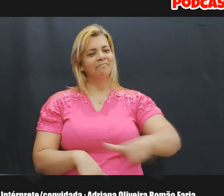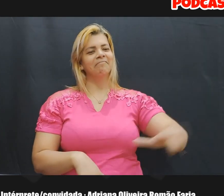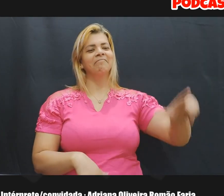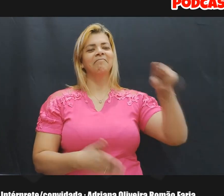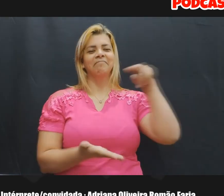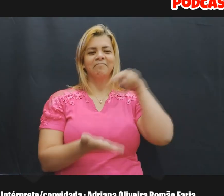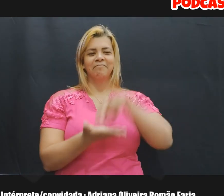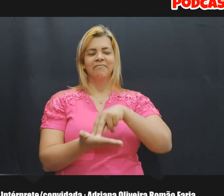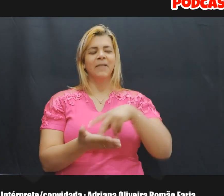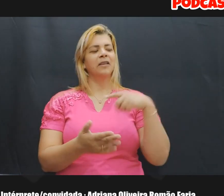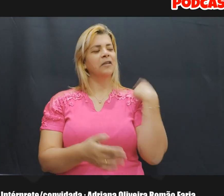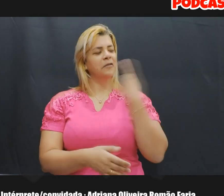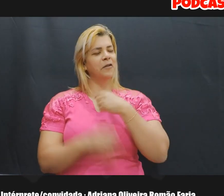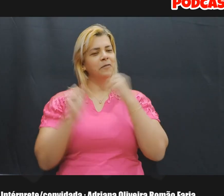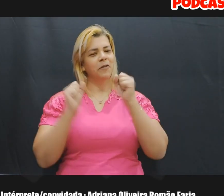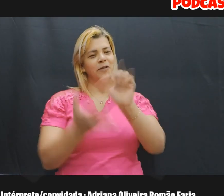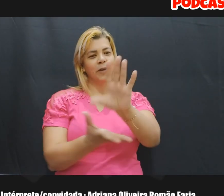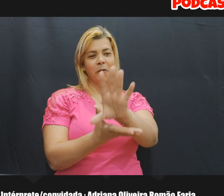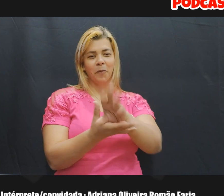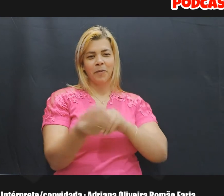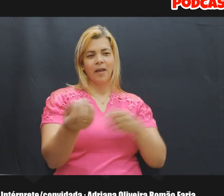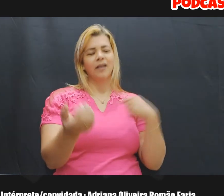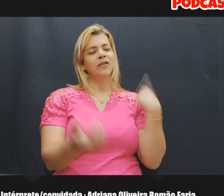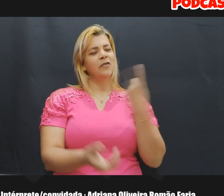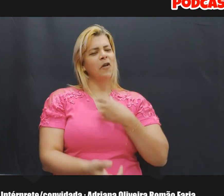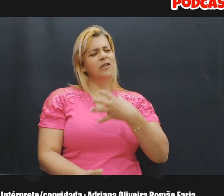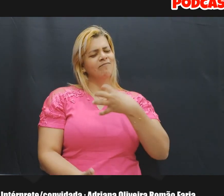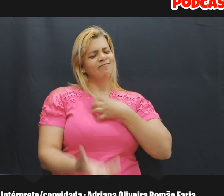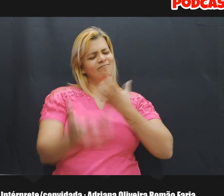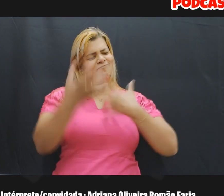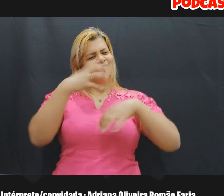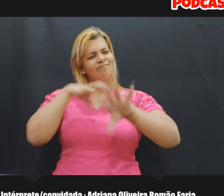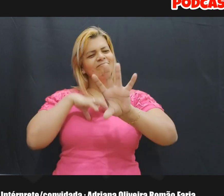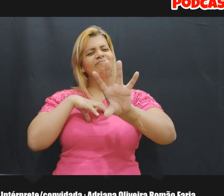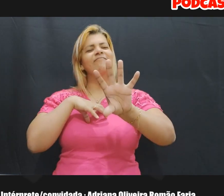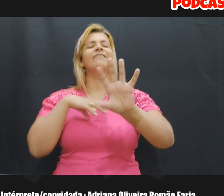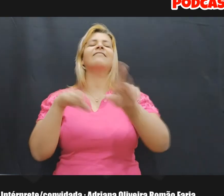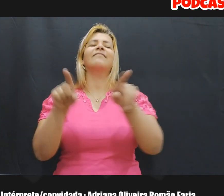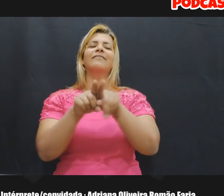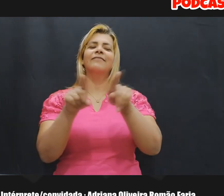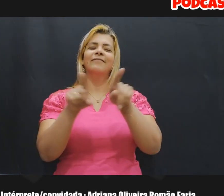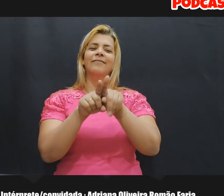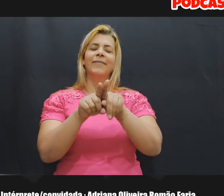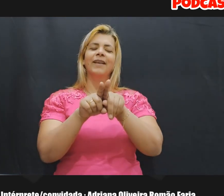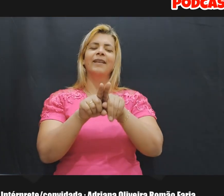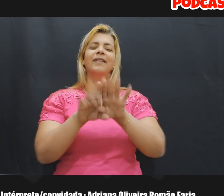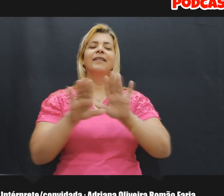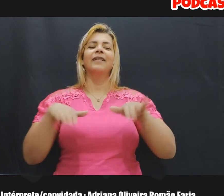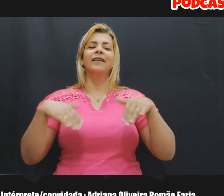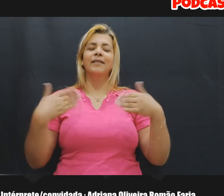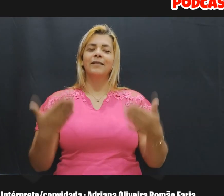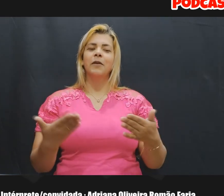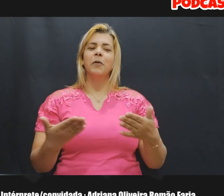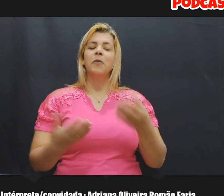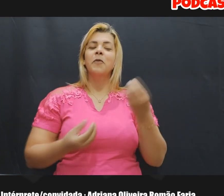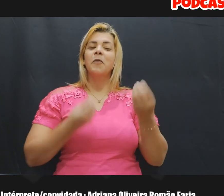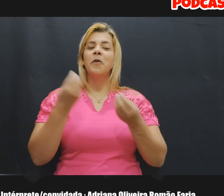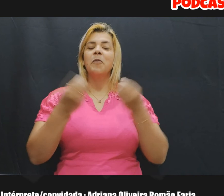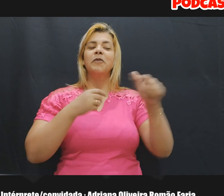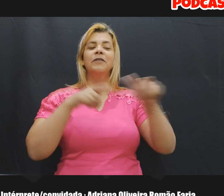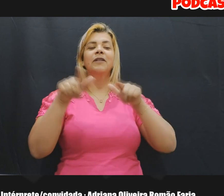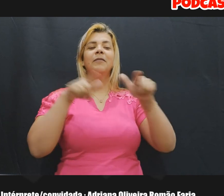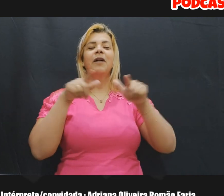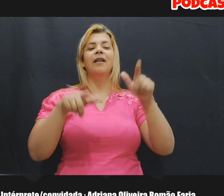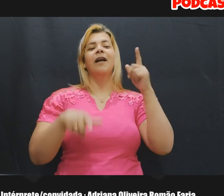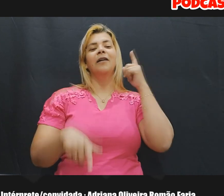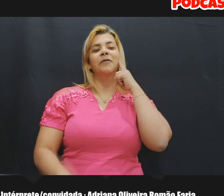nós, que possamos ter mais empatia a partir de então, possamos ter mais noção a respeito de como lidar, de como